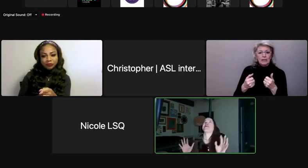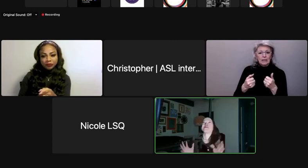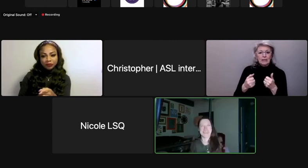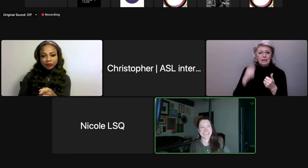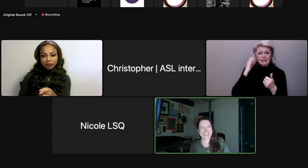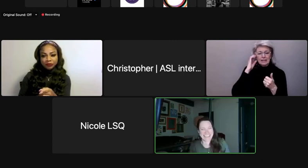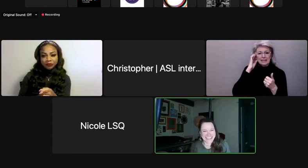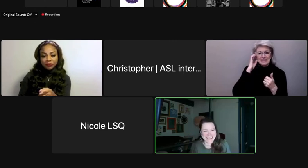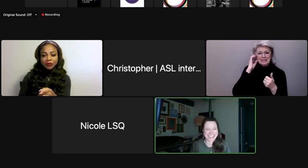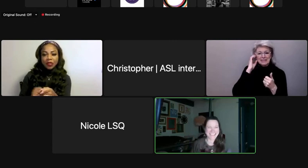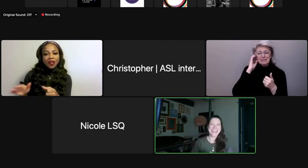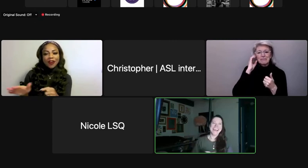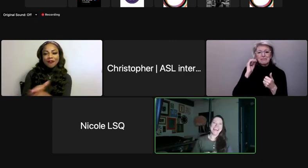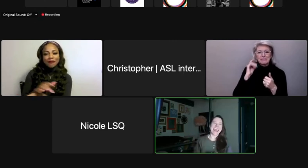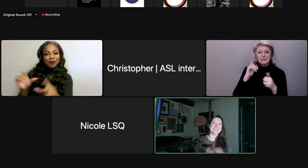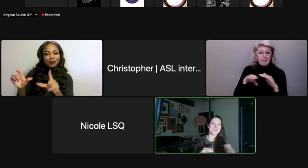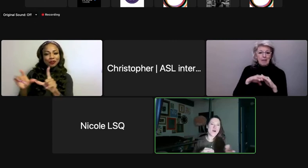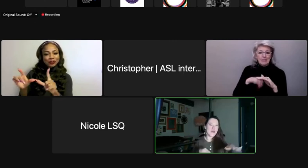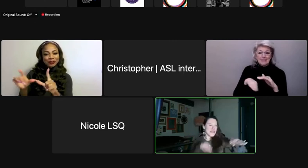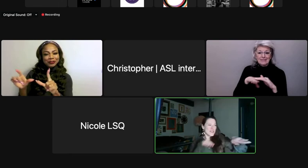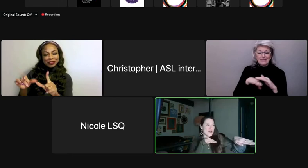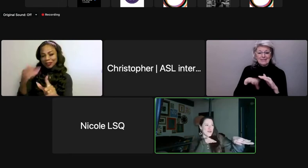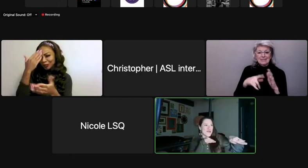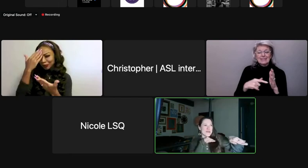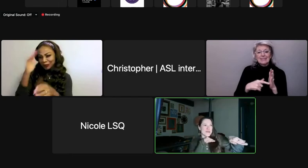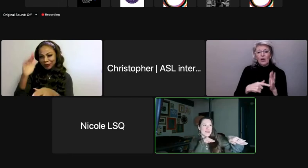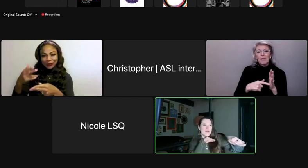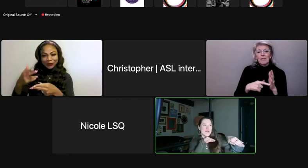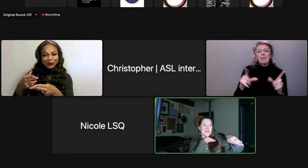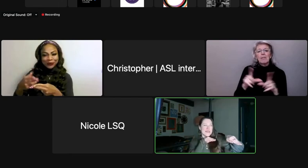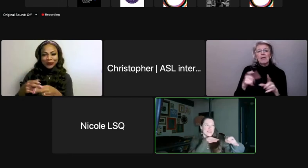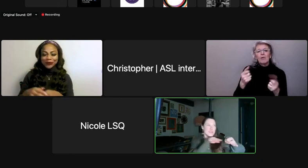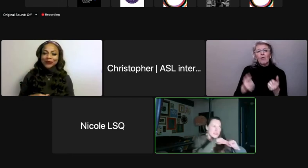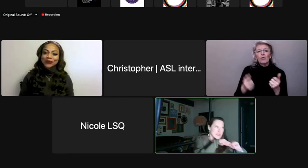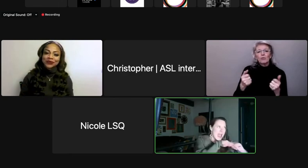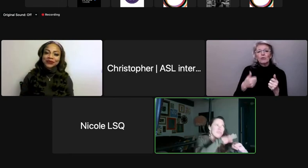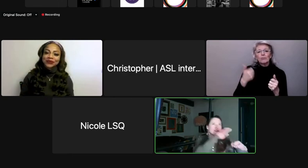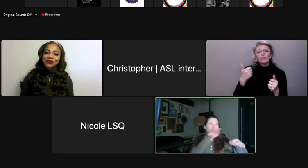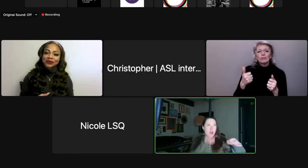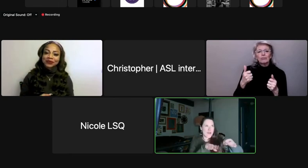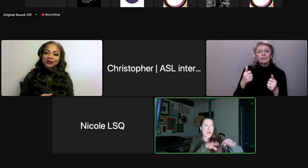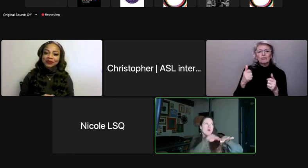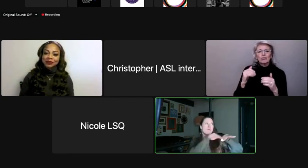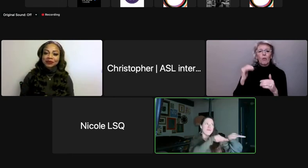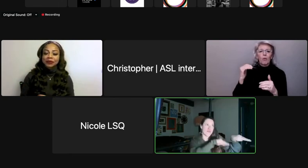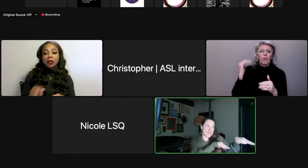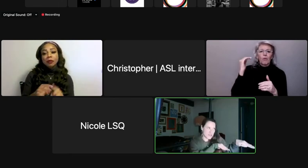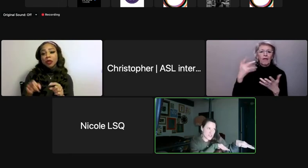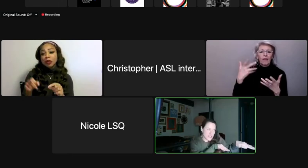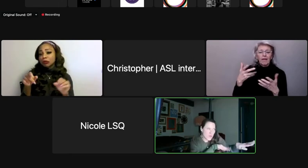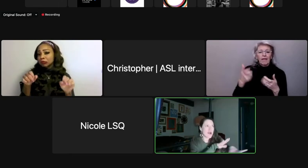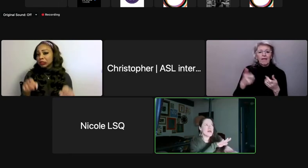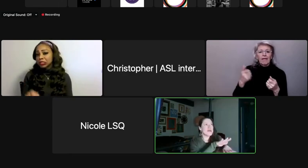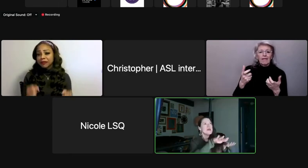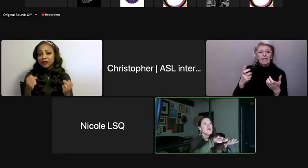de base par rapport à un permis de conduire plus élaboré donc